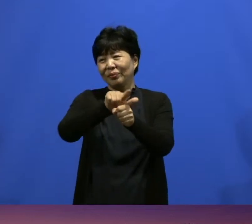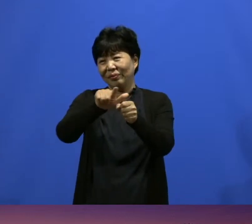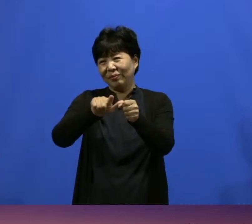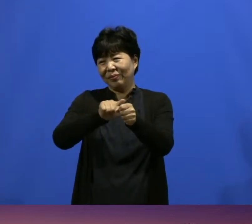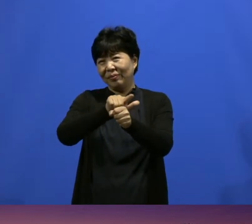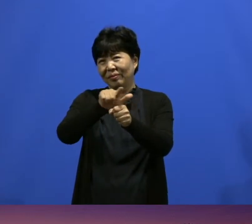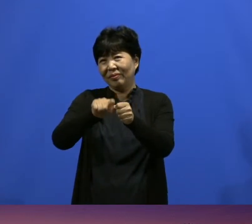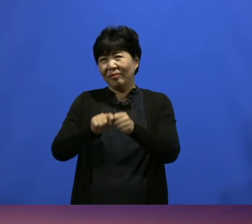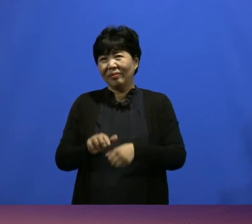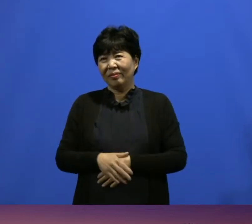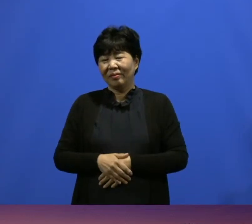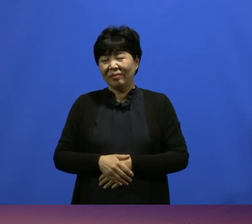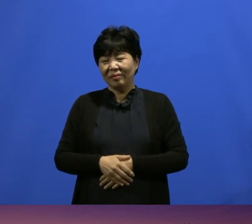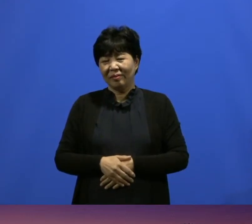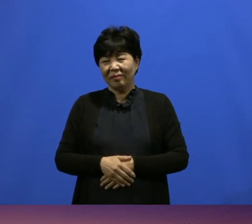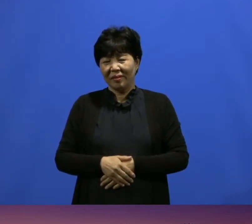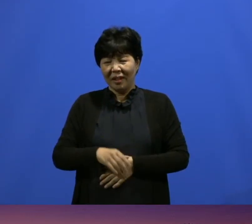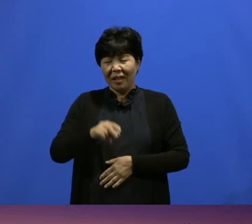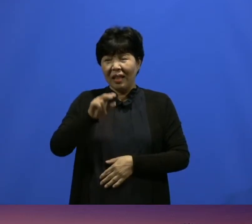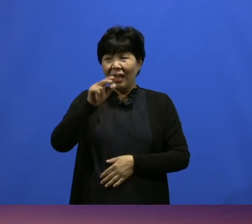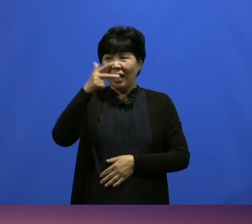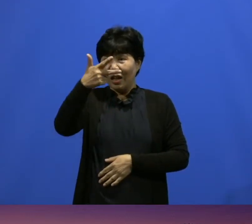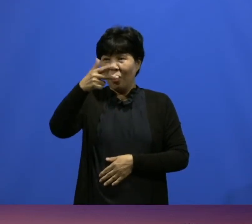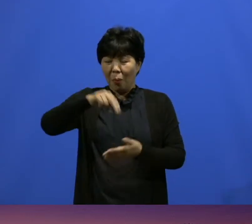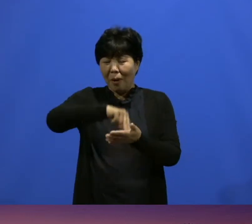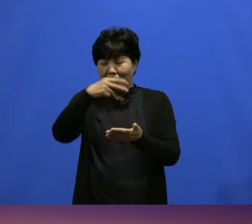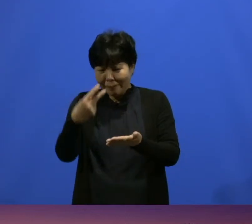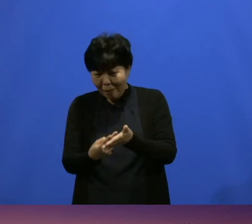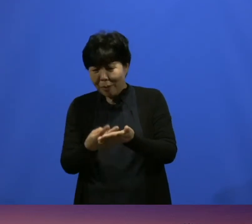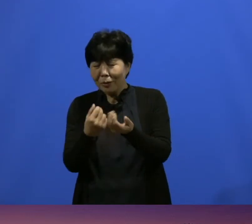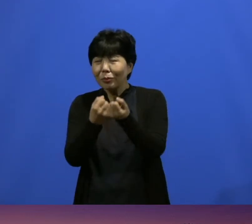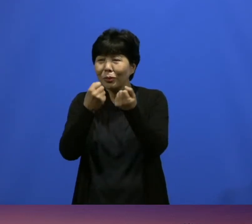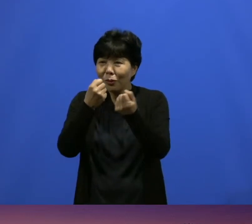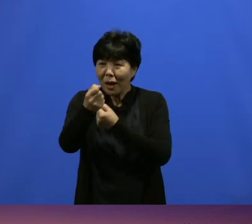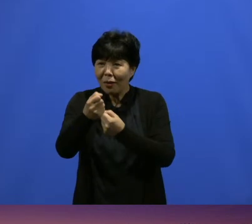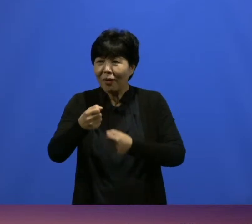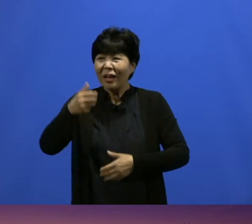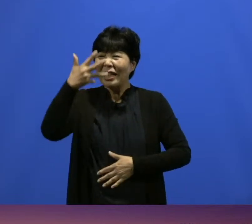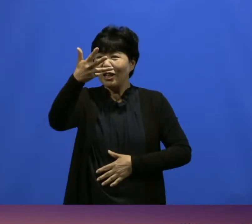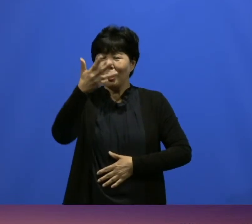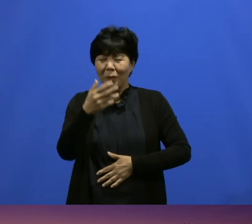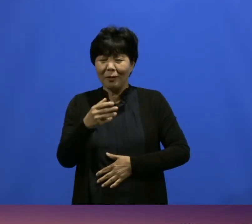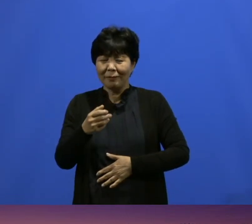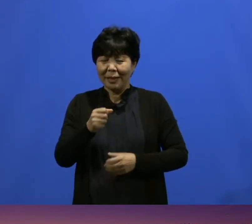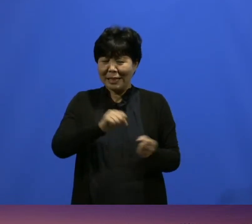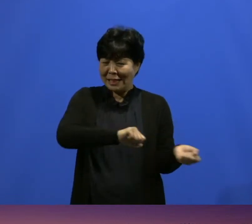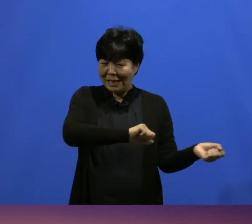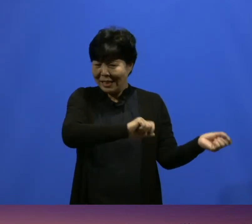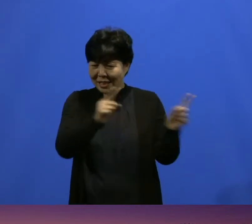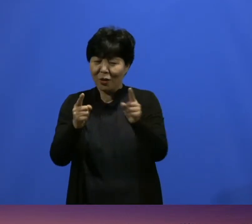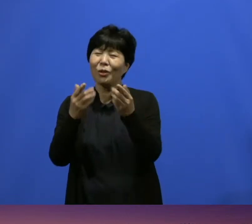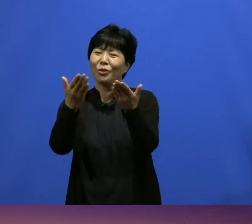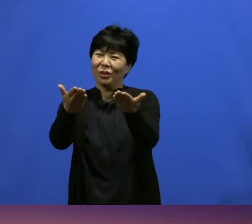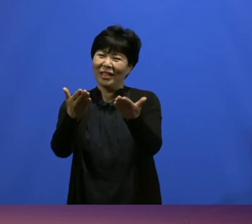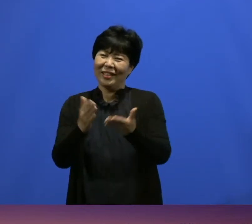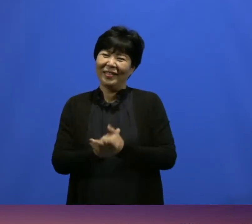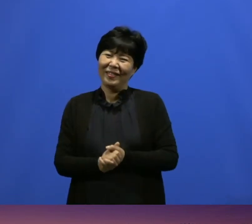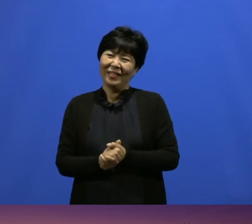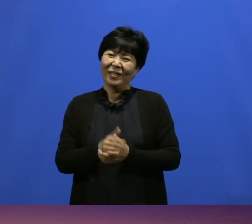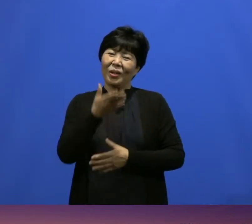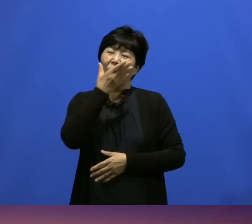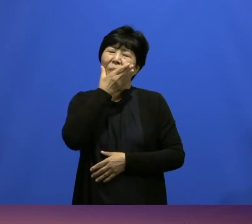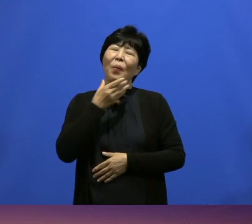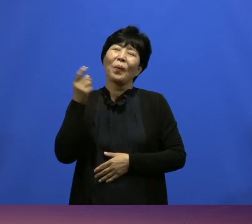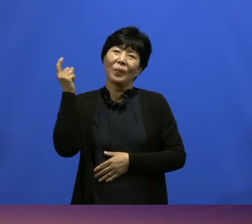그래서 너가 7번 넘어져도 내가 8번째 다시 일으켜 세우신다. 그게 복음의